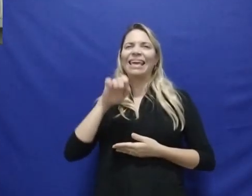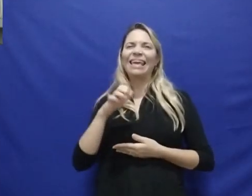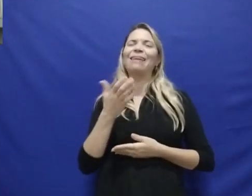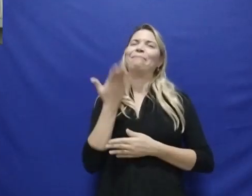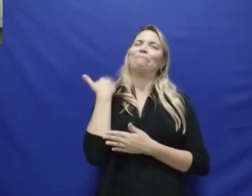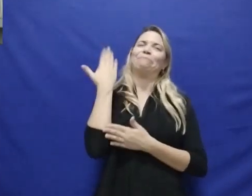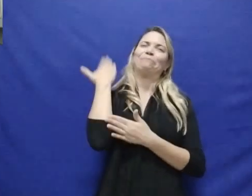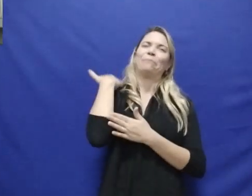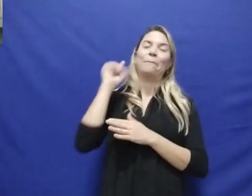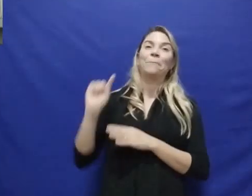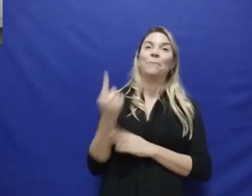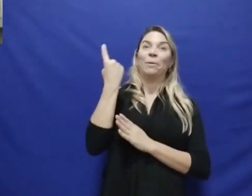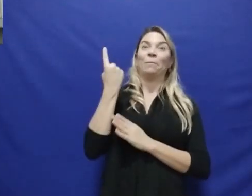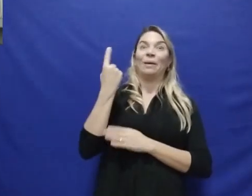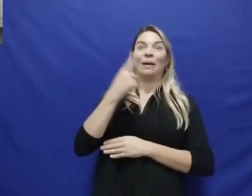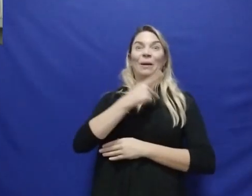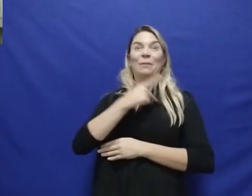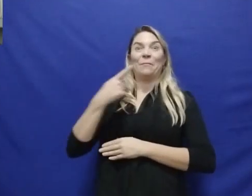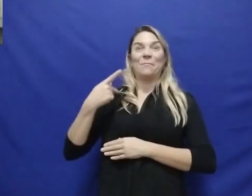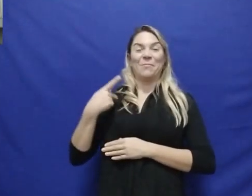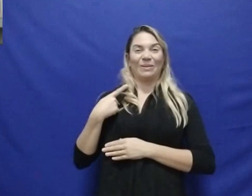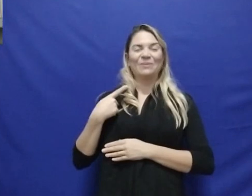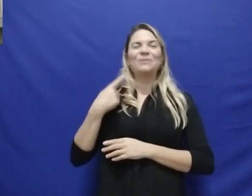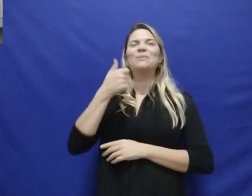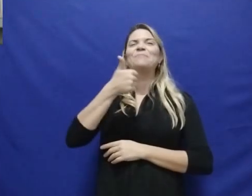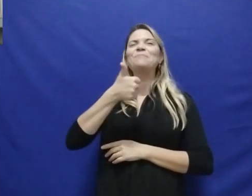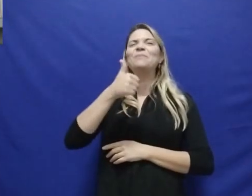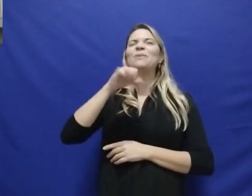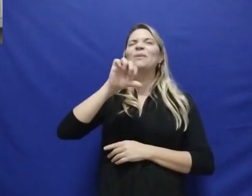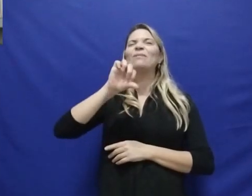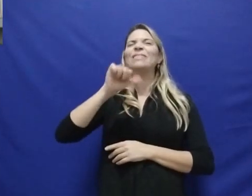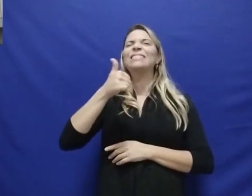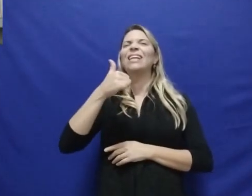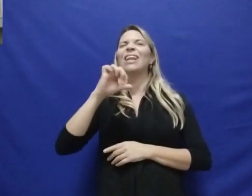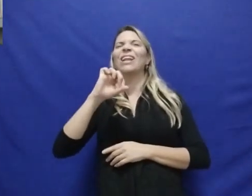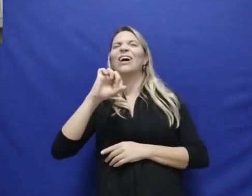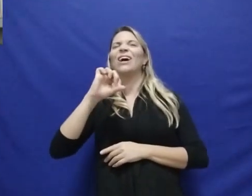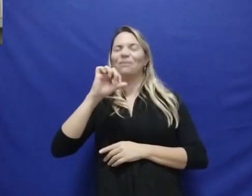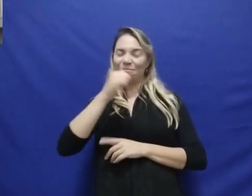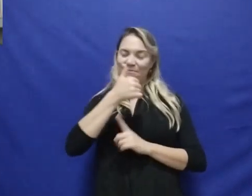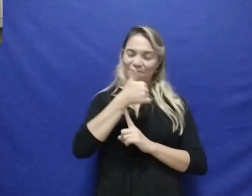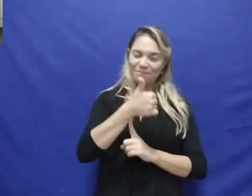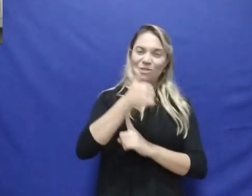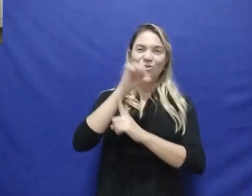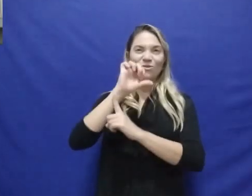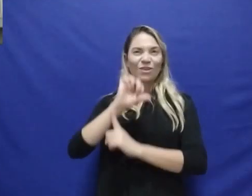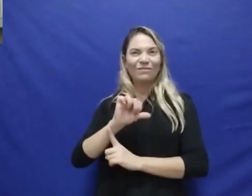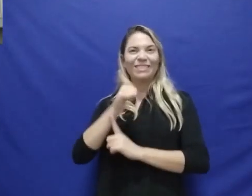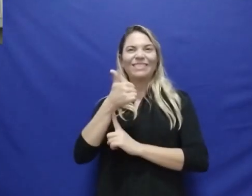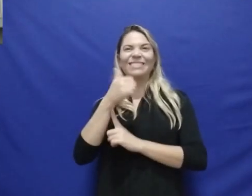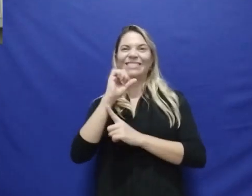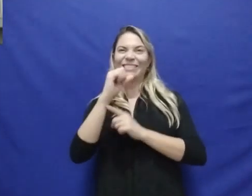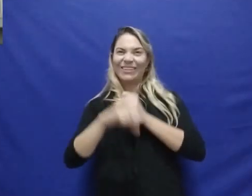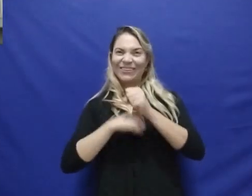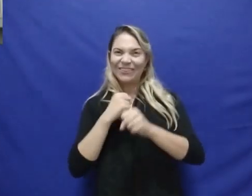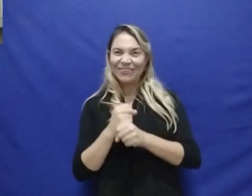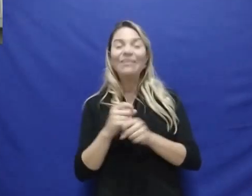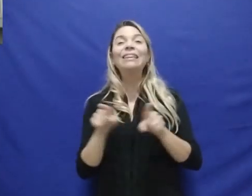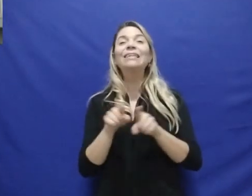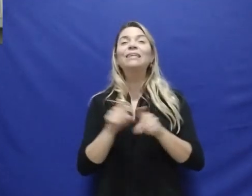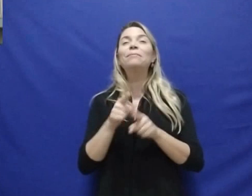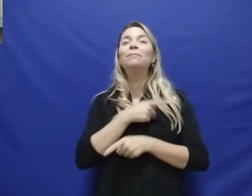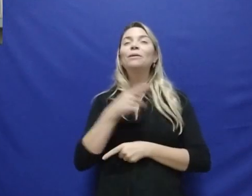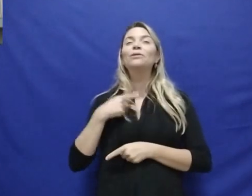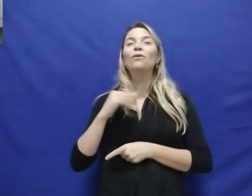mãos, os seus recursos financeiros, você tem tudo em suas mãos para que você faça valer